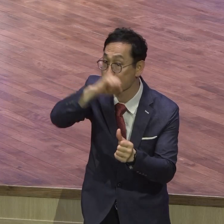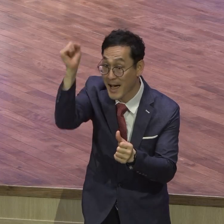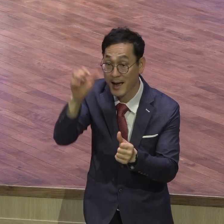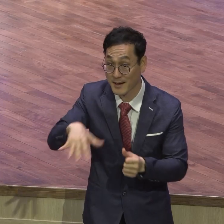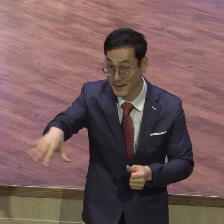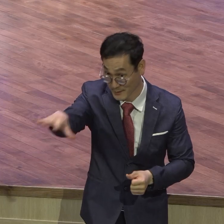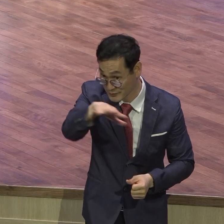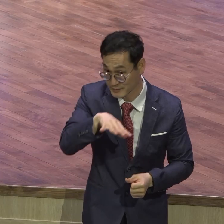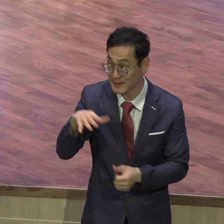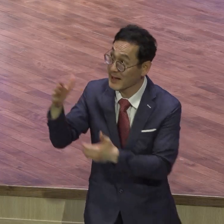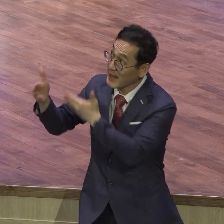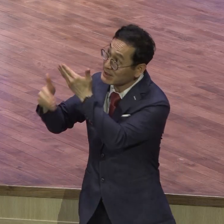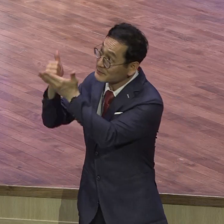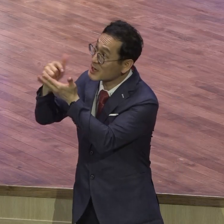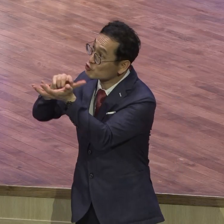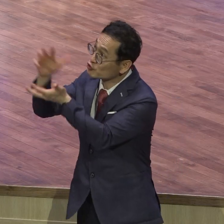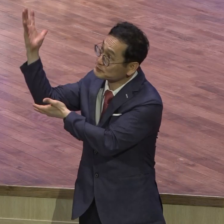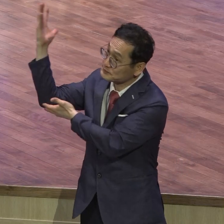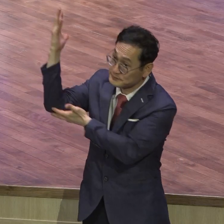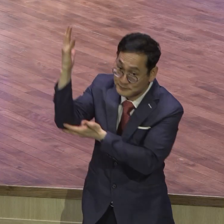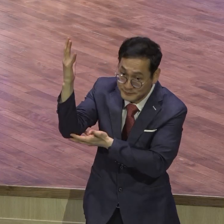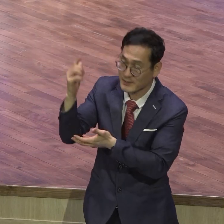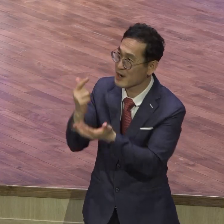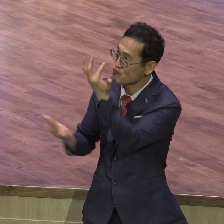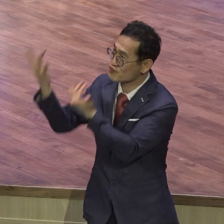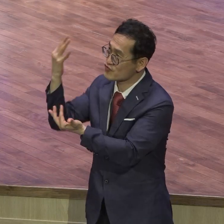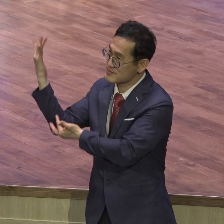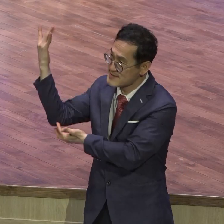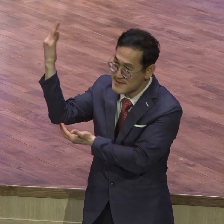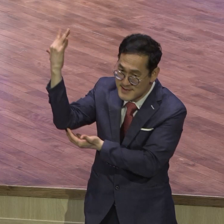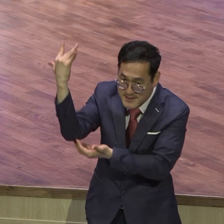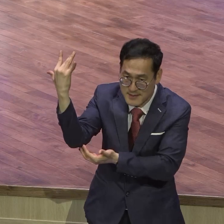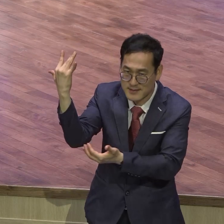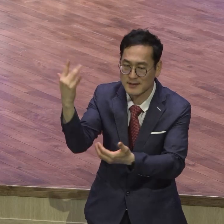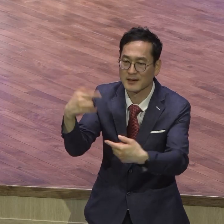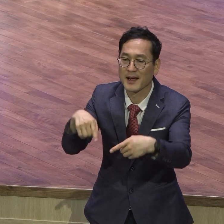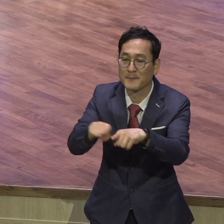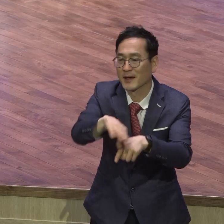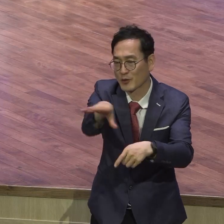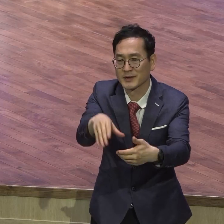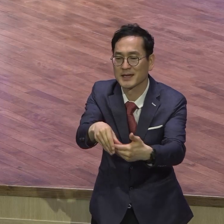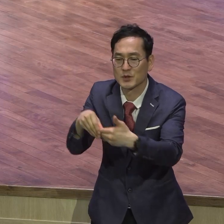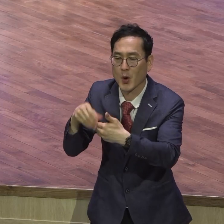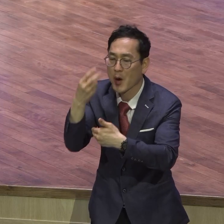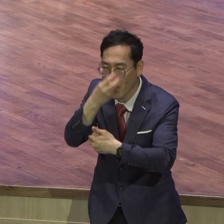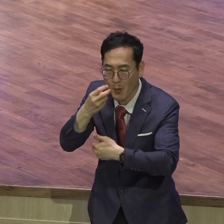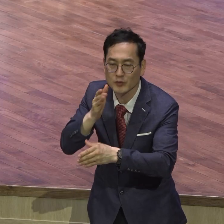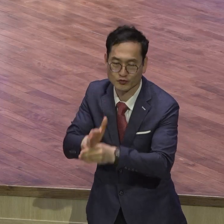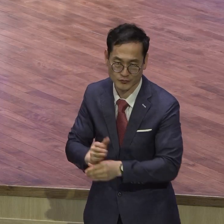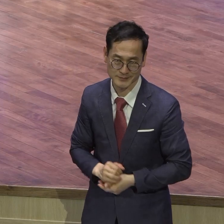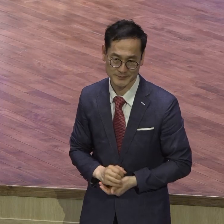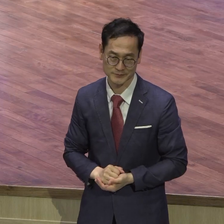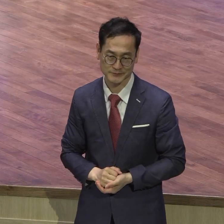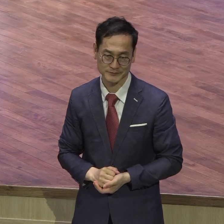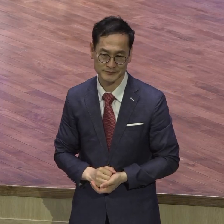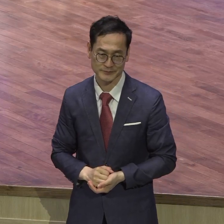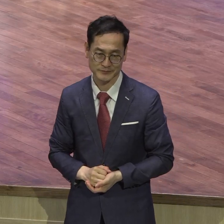하나님께서 구름기둥 불기둥 같이 우리를 보호하고 인도하고 계십니다